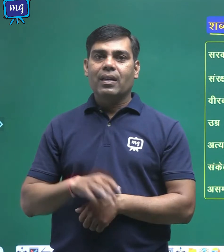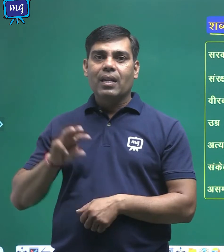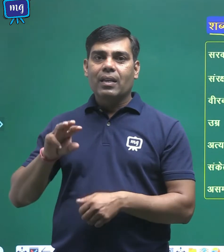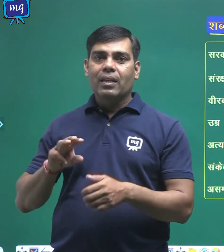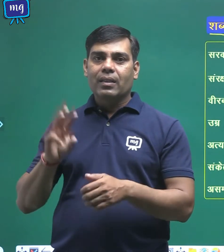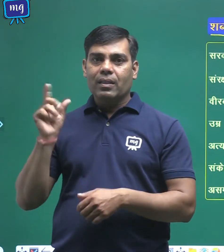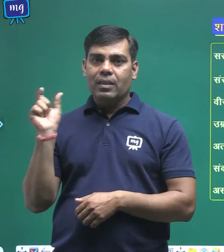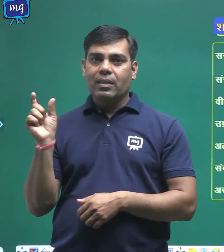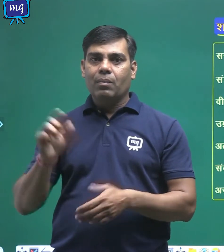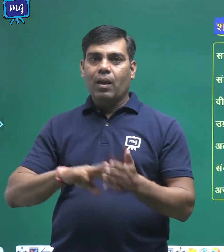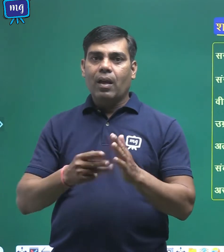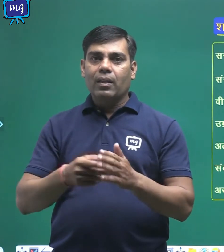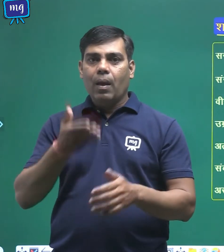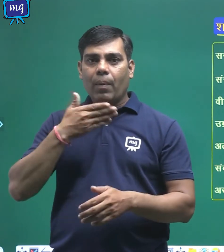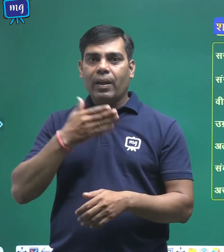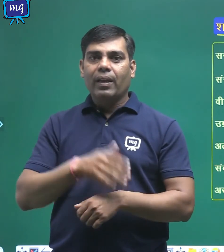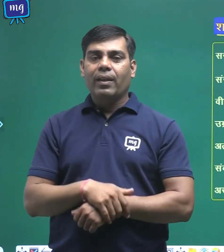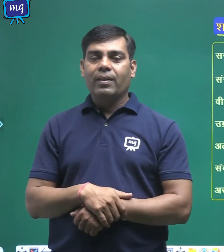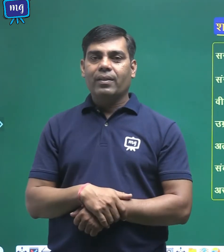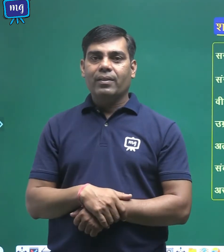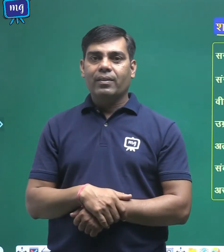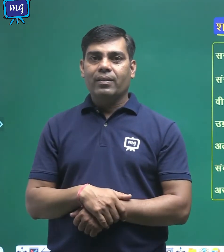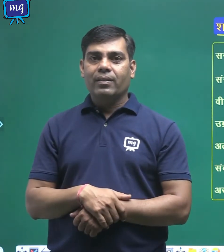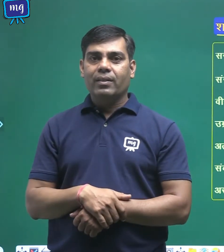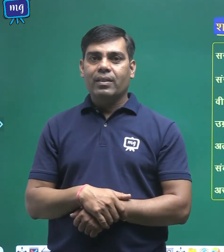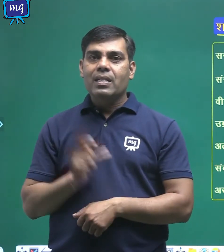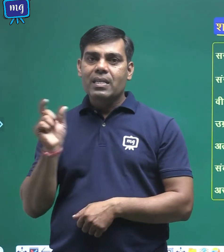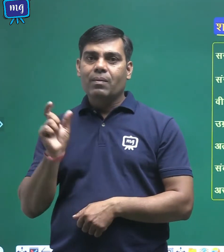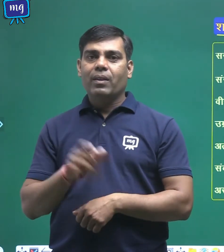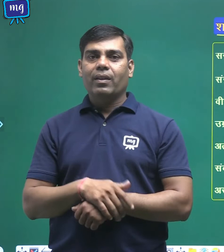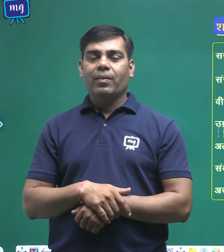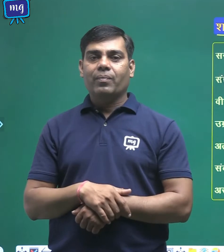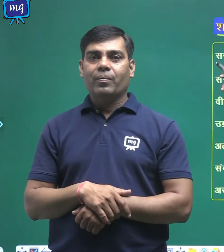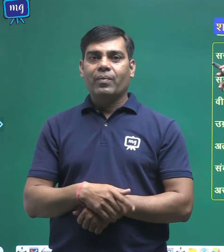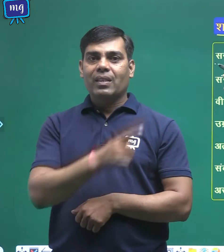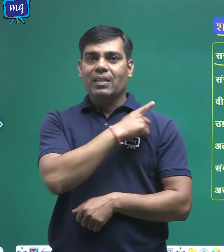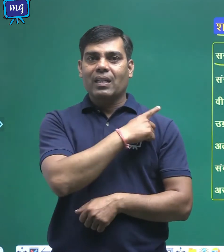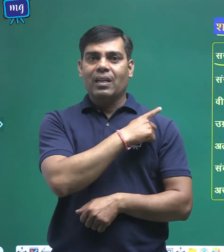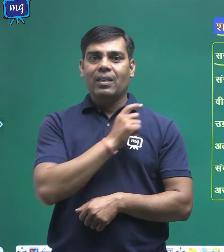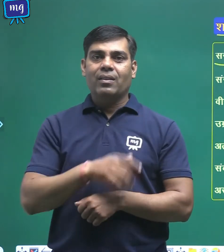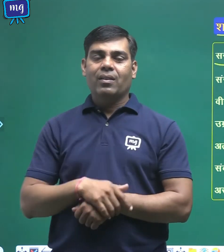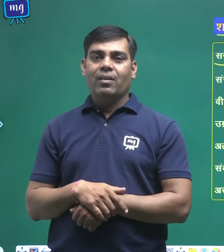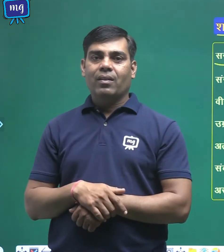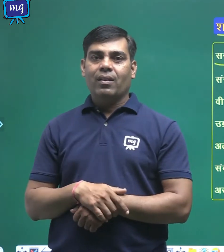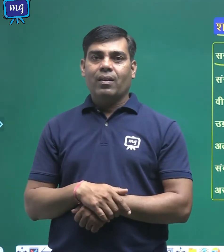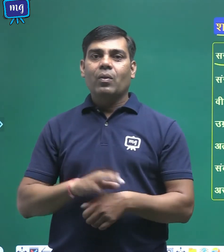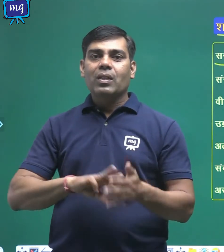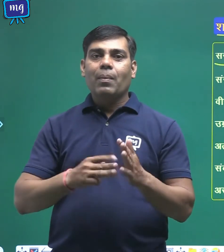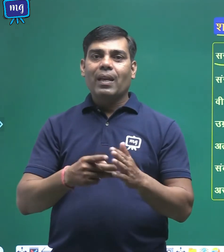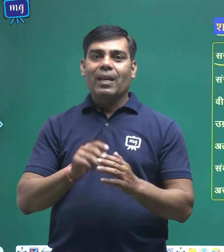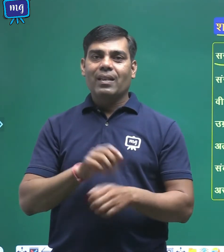अर्थ पढ़ेंगे। शब्द है सरकारी, अर्थ